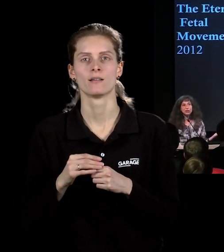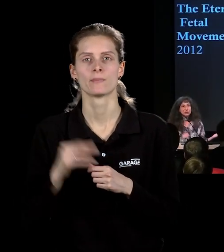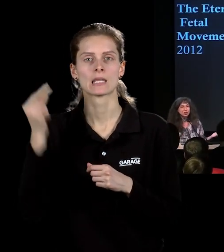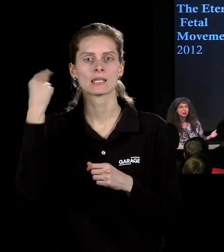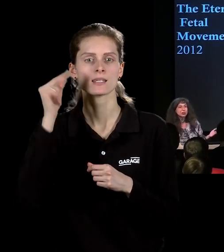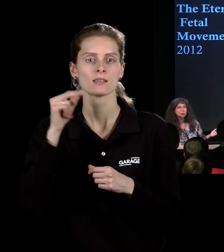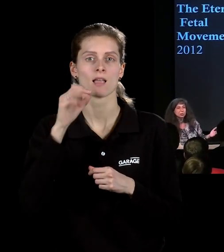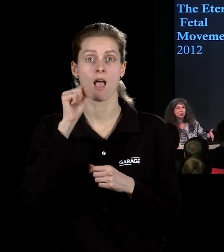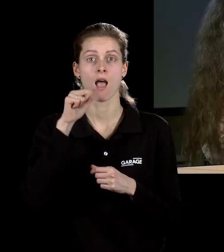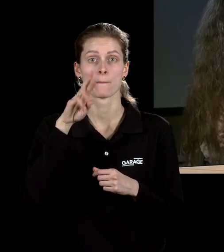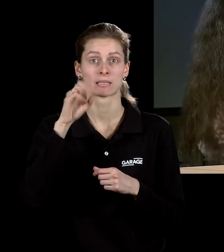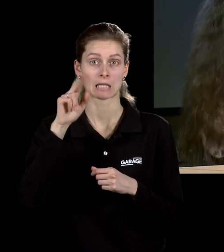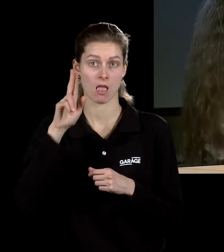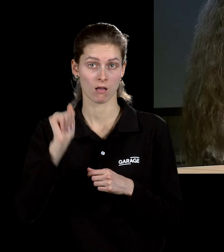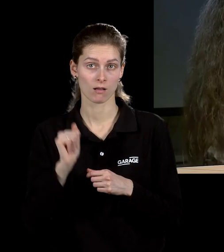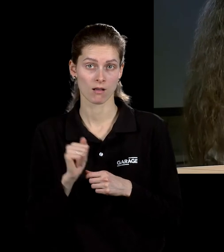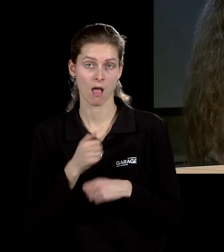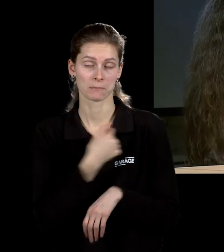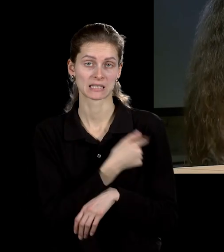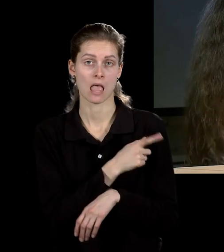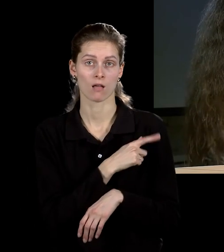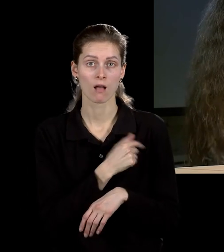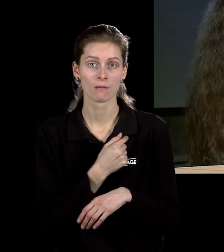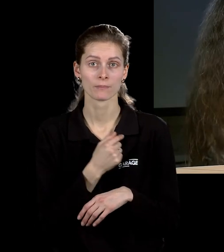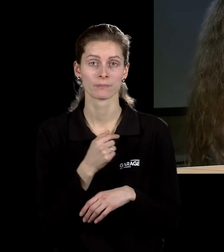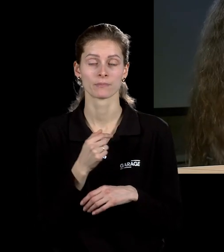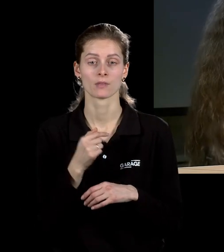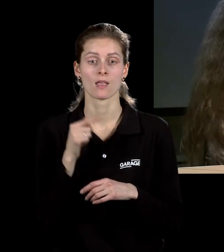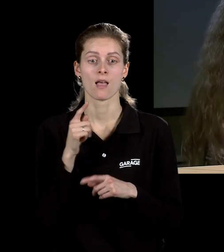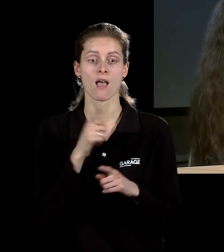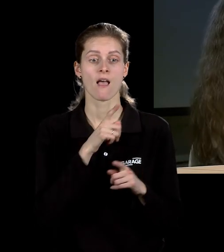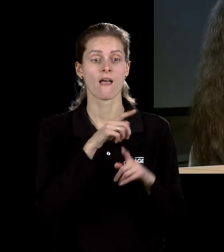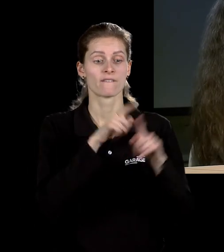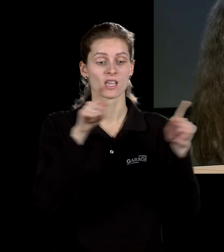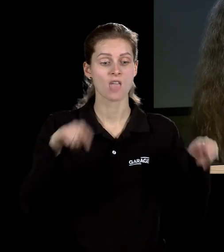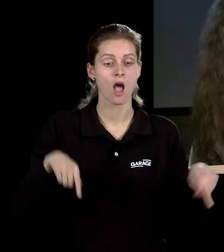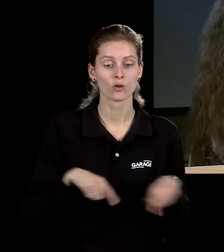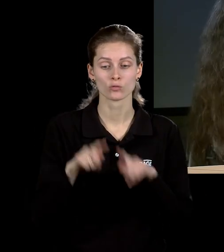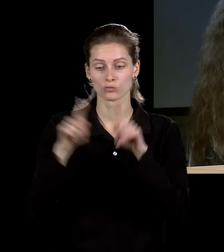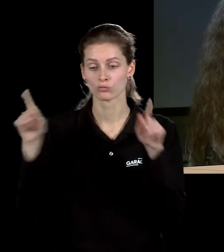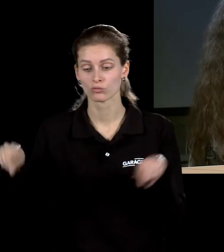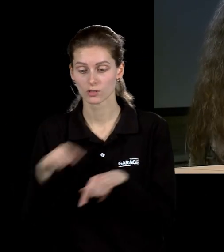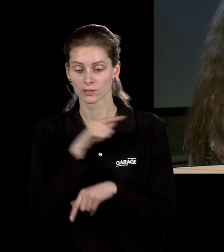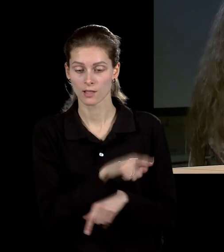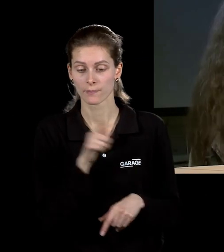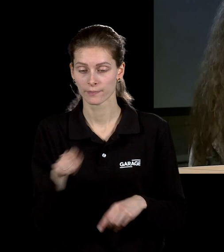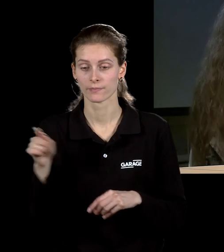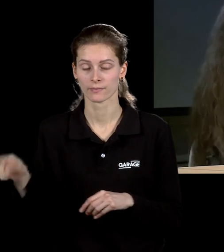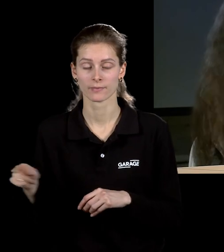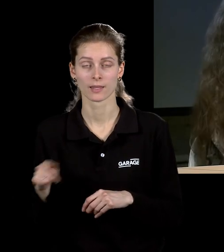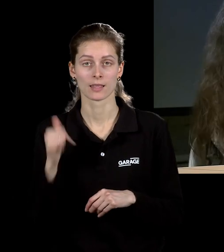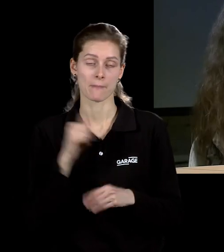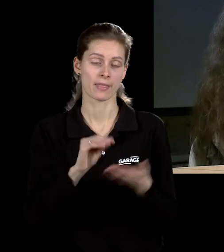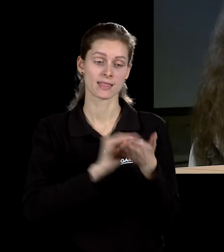китайской аптеки традиционной, китайской медицины, где в каждом из этих ящиков лежит, как уверяет,